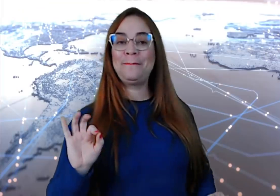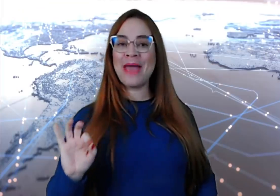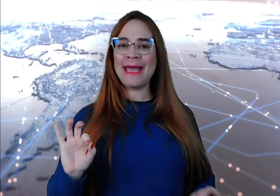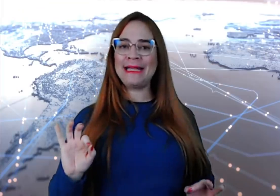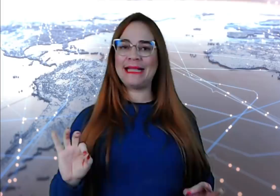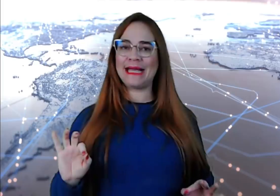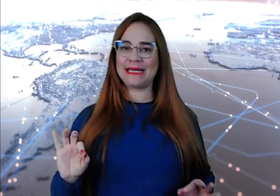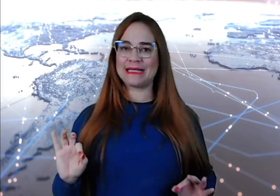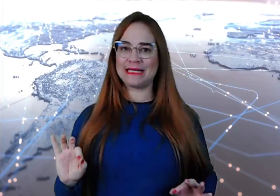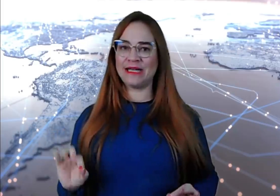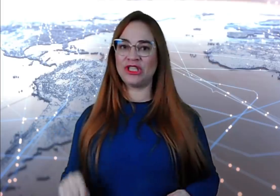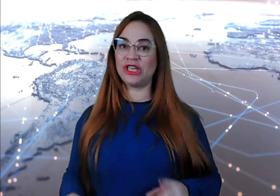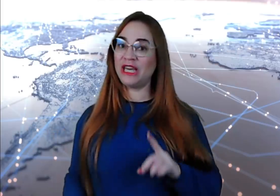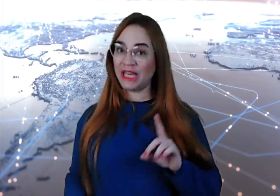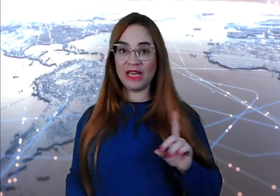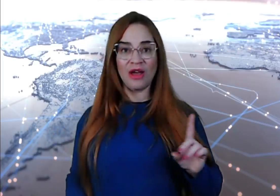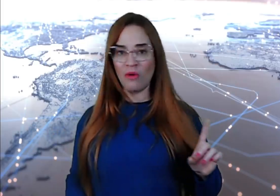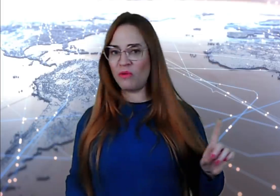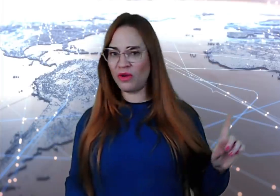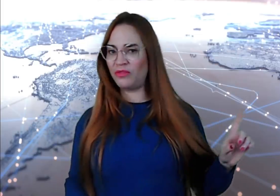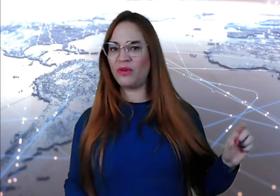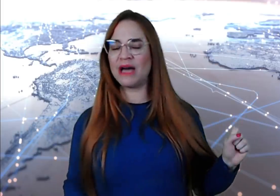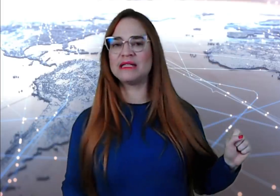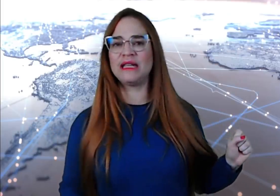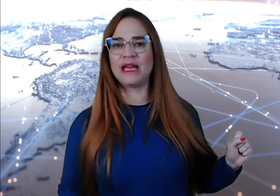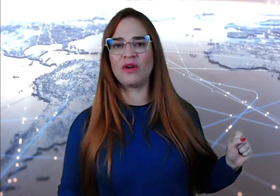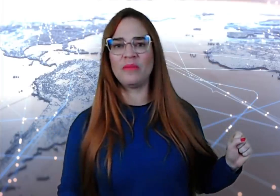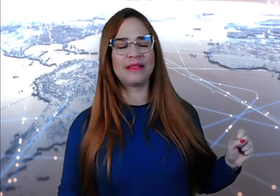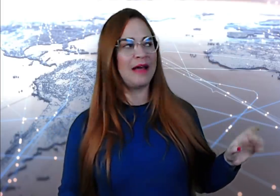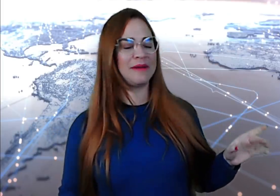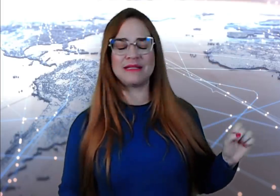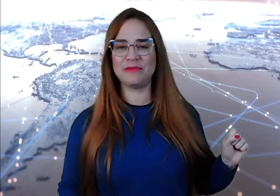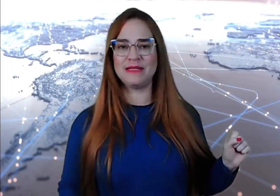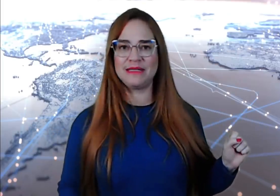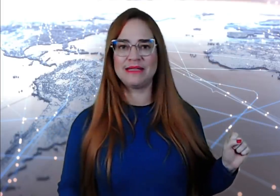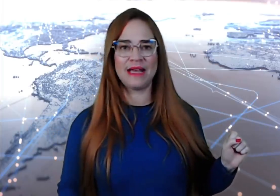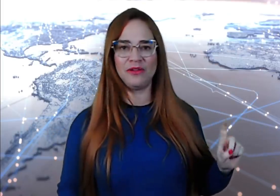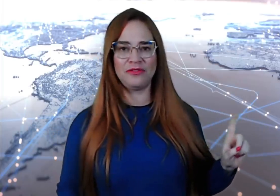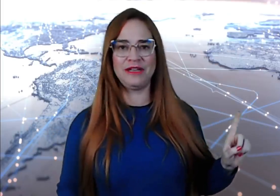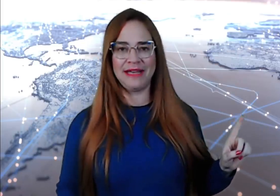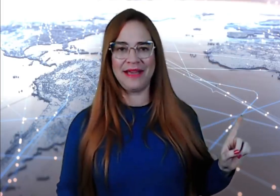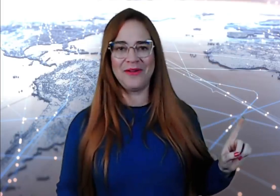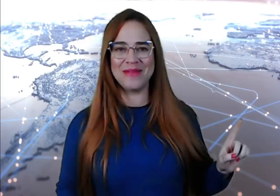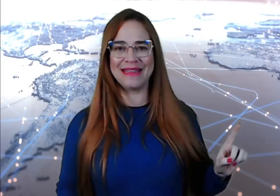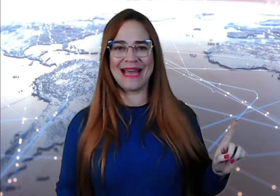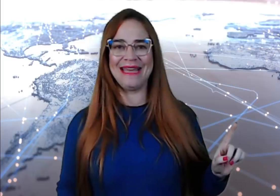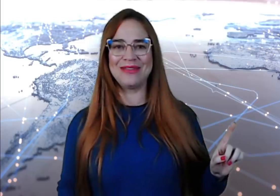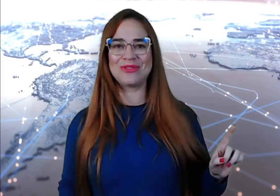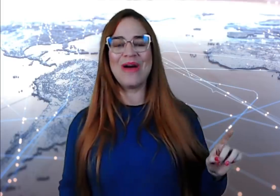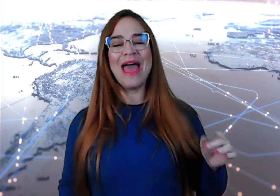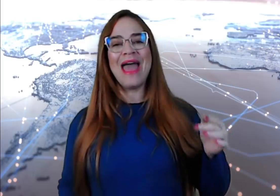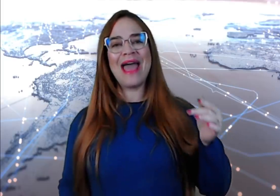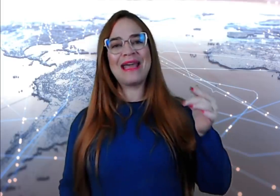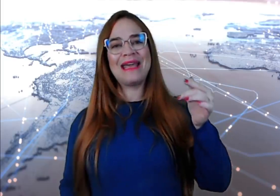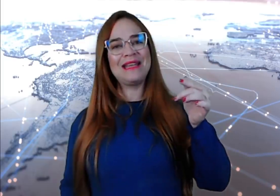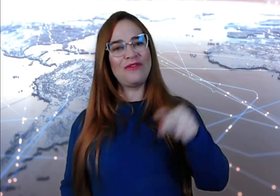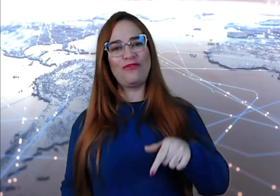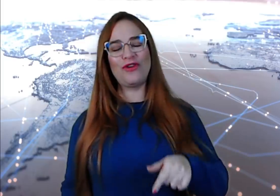bem interessante e que eu não vi quase ninguém comentar, pra ser sincero, eu não vi ninguém comentar isso, é que não foi